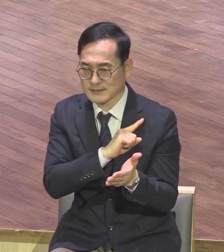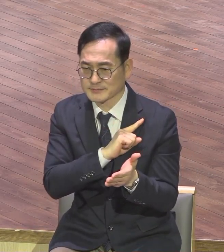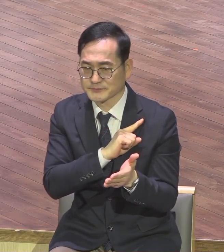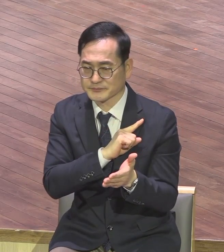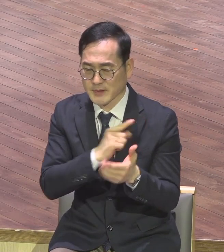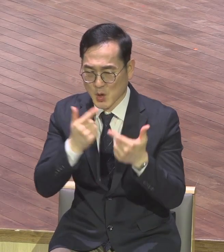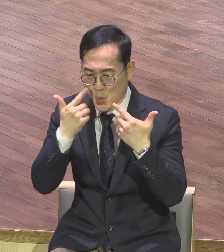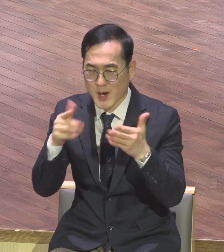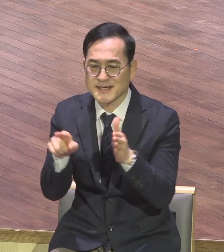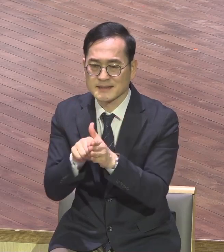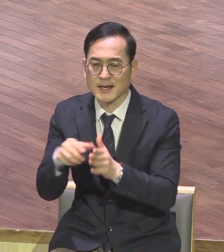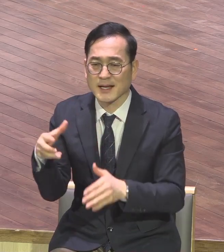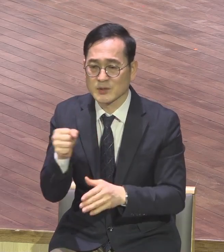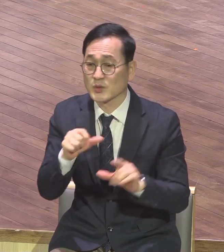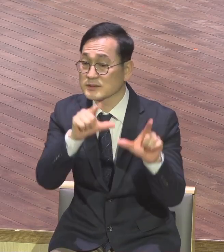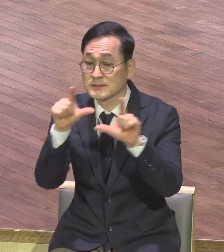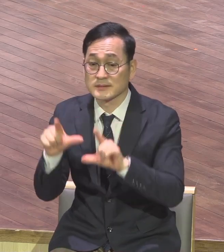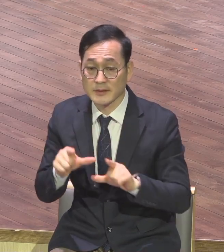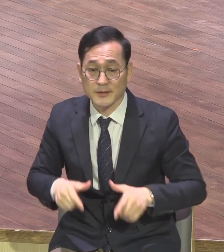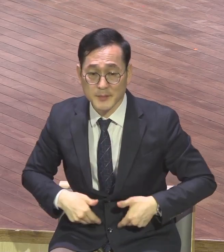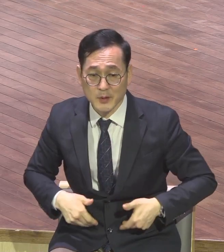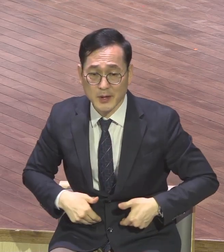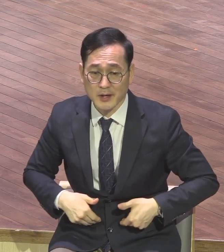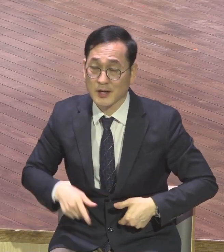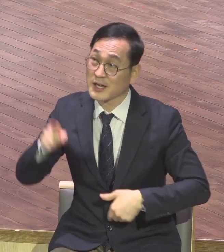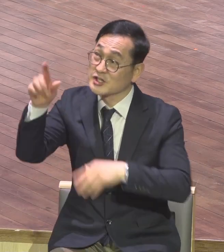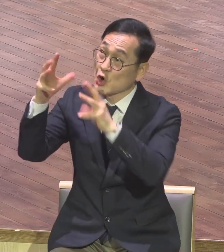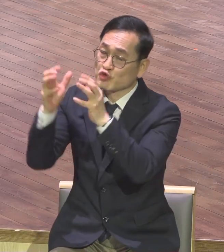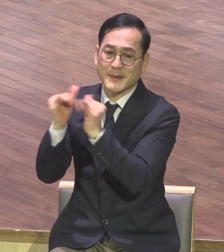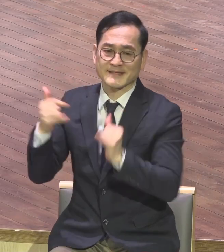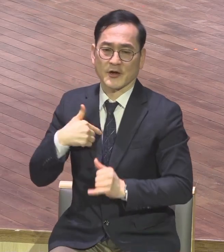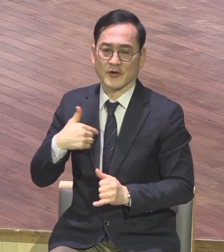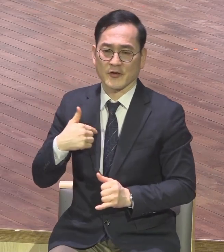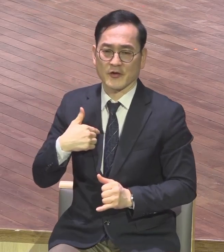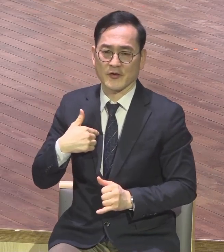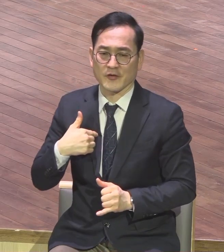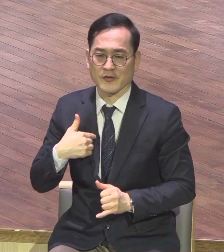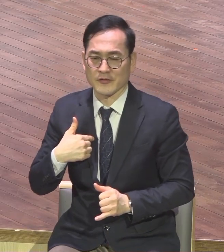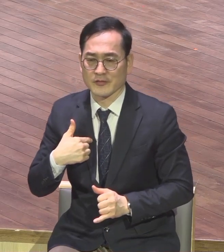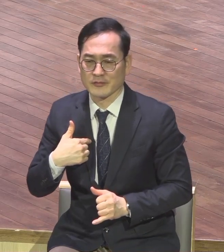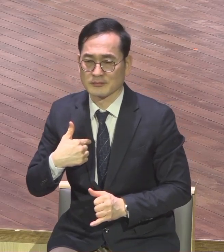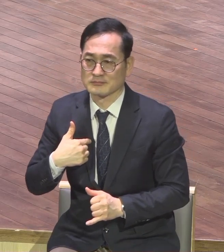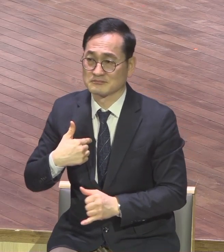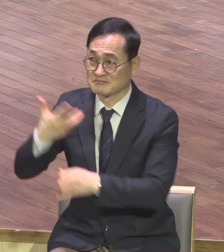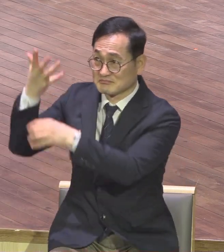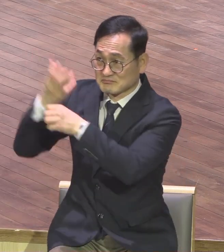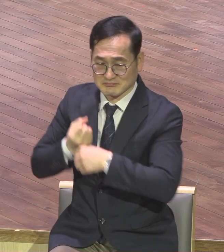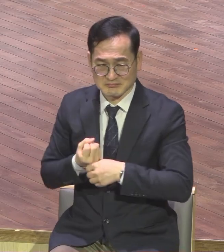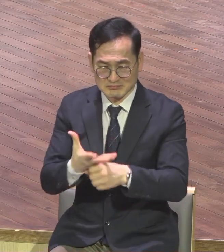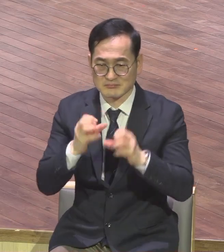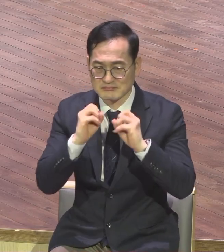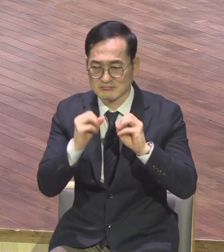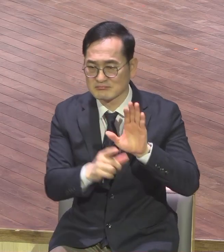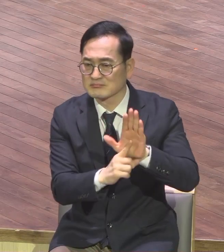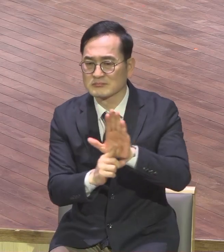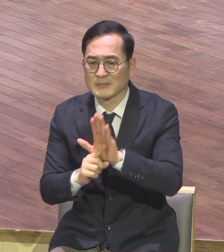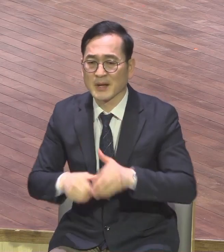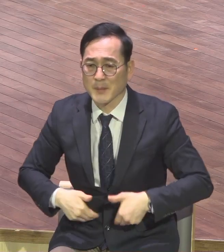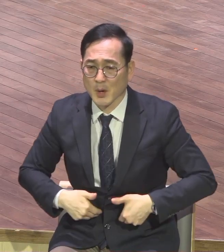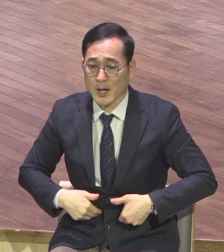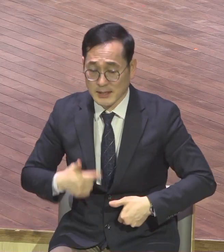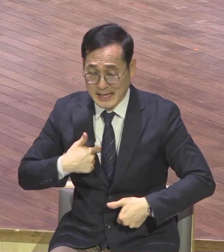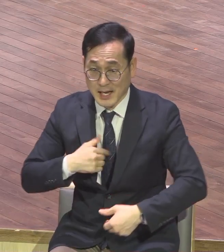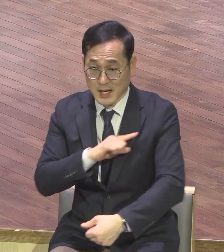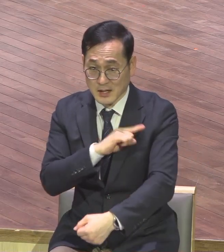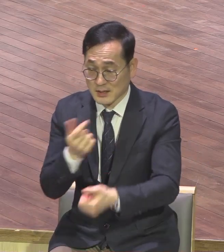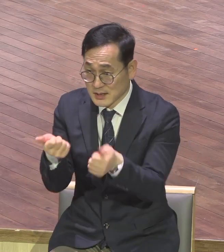천국 시민권자라는 분명한 영적 배경을 플랫폼으로 언약적 도전을 하라는 것입니다. 특별히 우리의 시민권은 하늘에 있는지라.